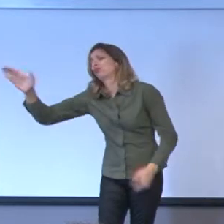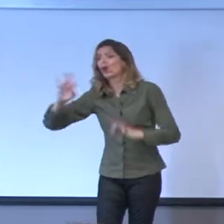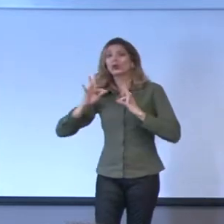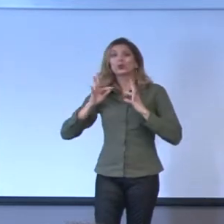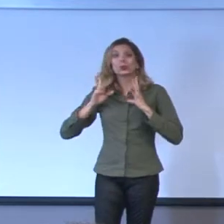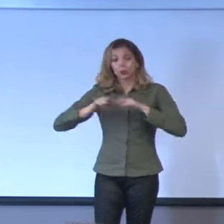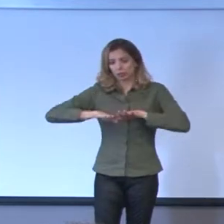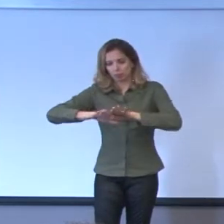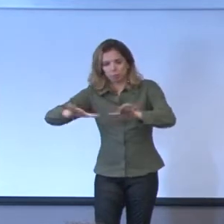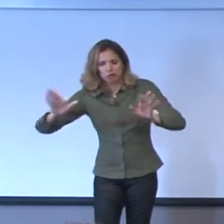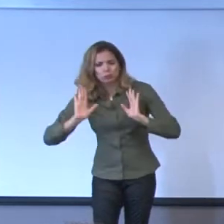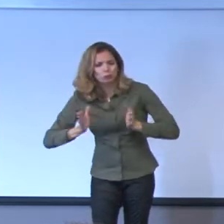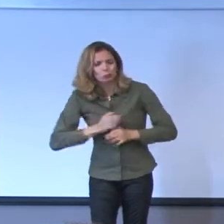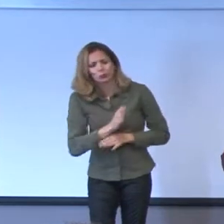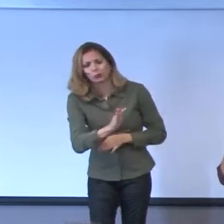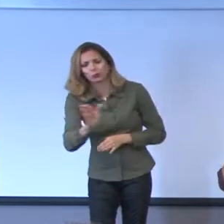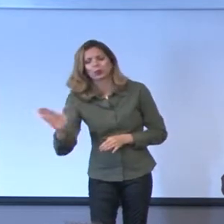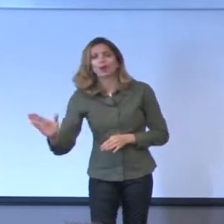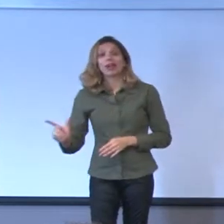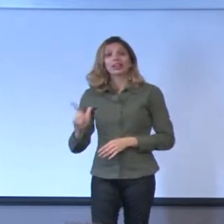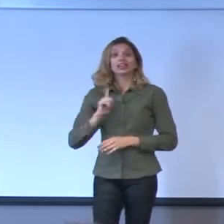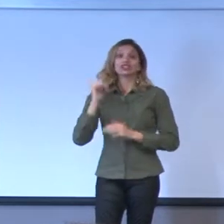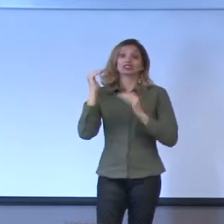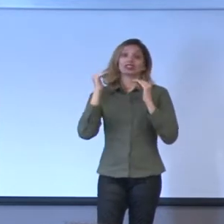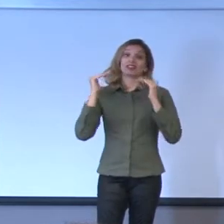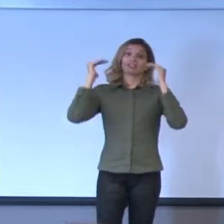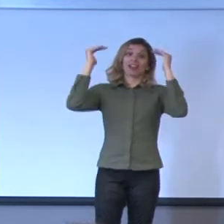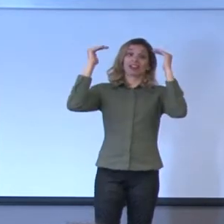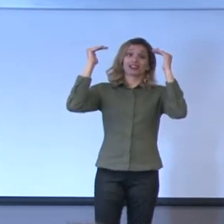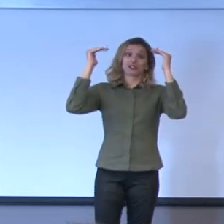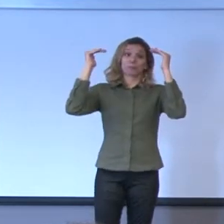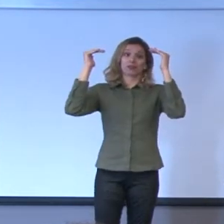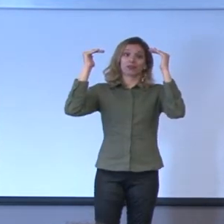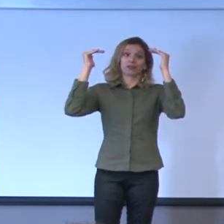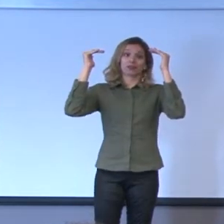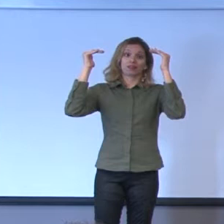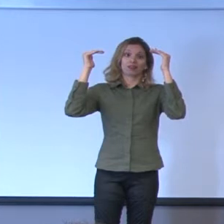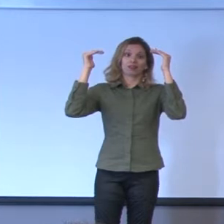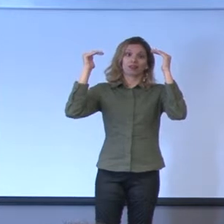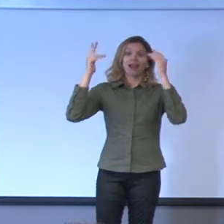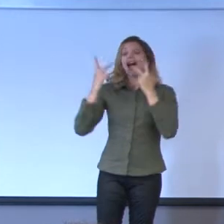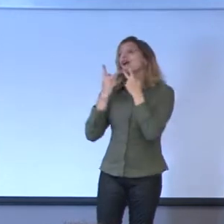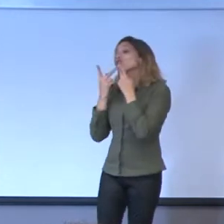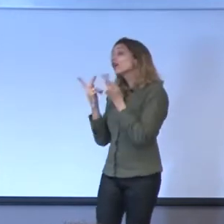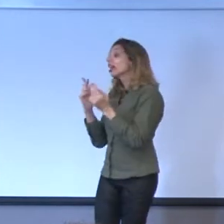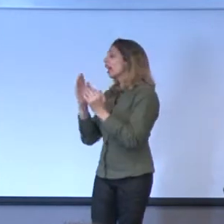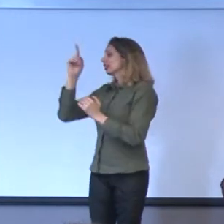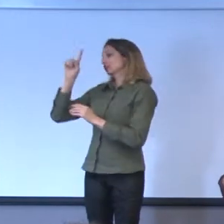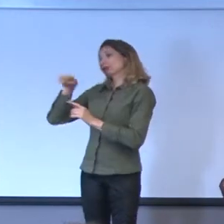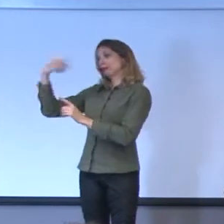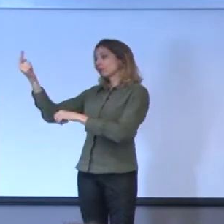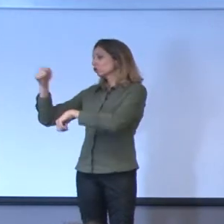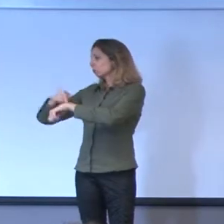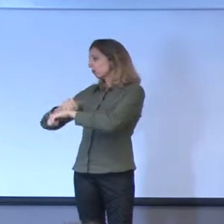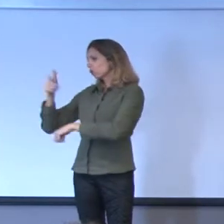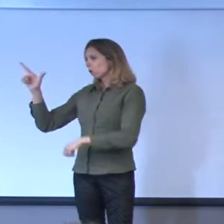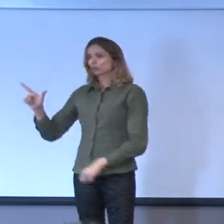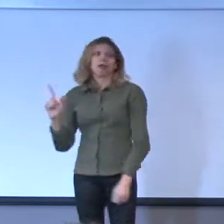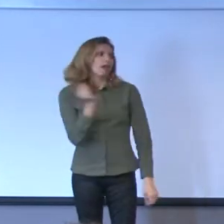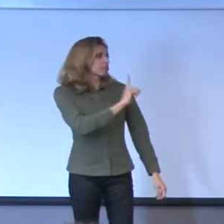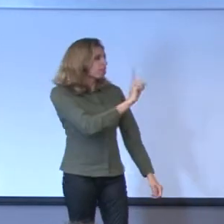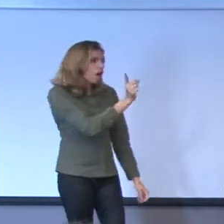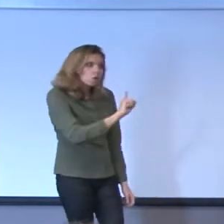embaixo, e tinha umas salas de cima. Eu falei assim, gente, as de cima a gente vai ficar para um outro momento. Não, imagina, você vai ter que ir para as de